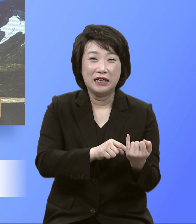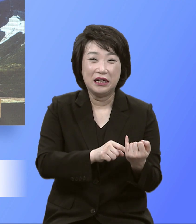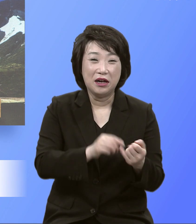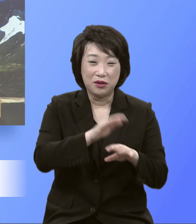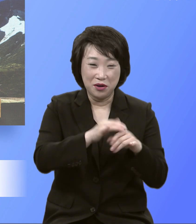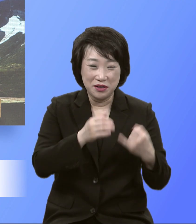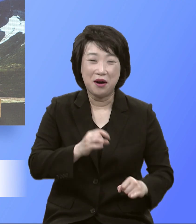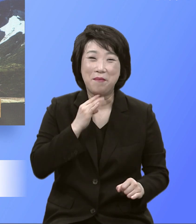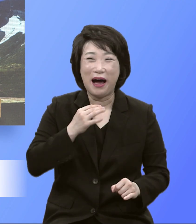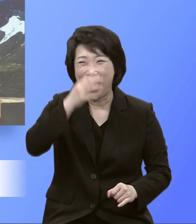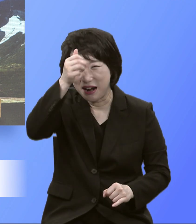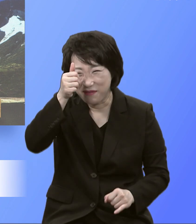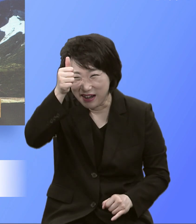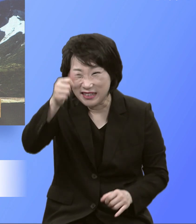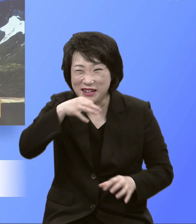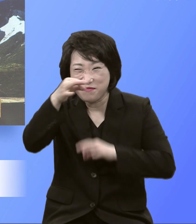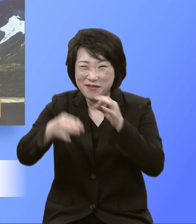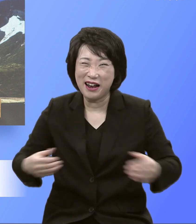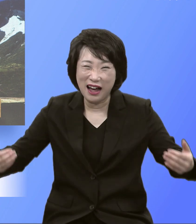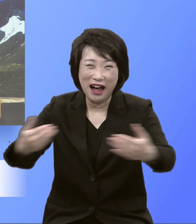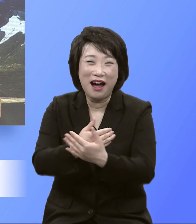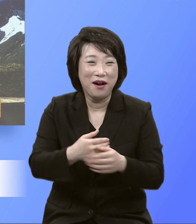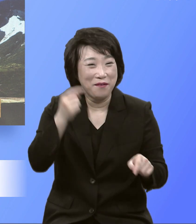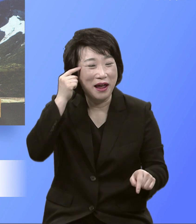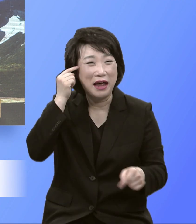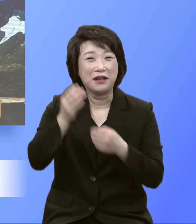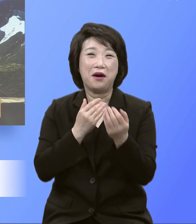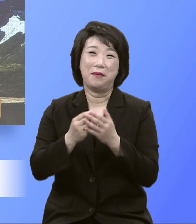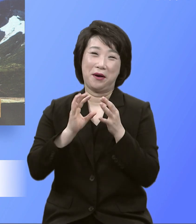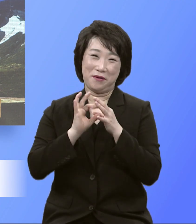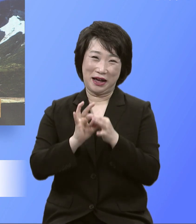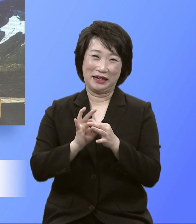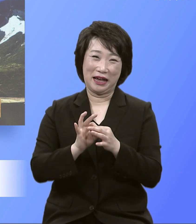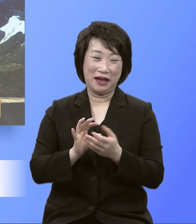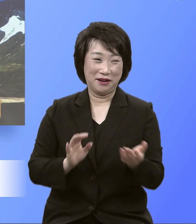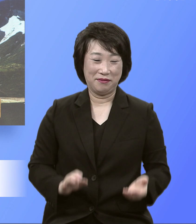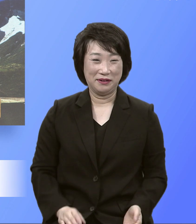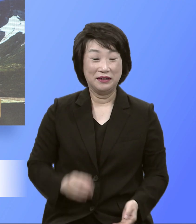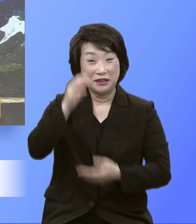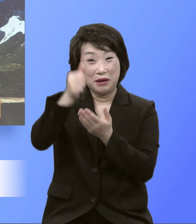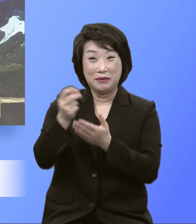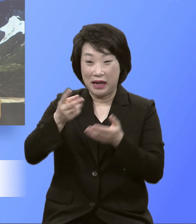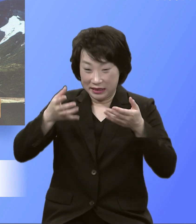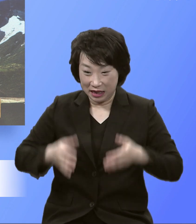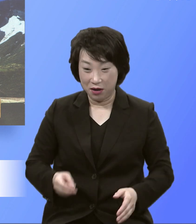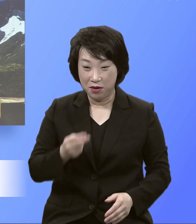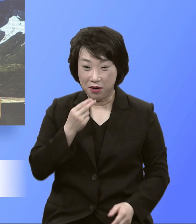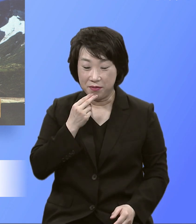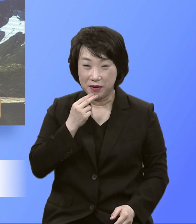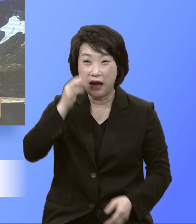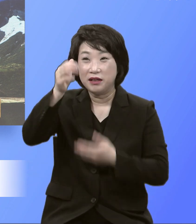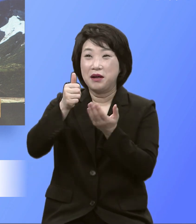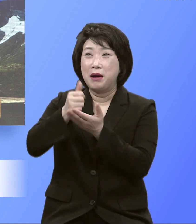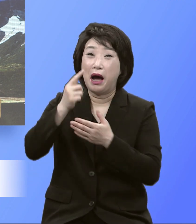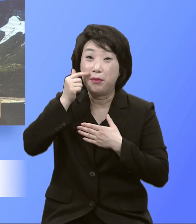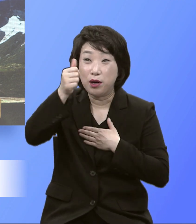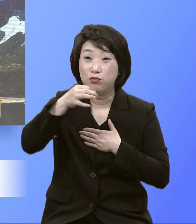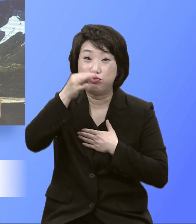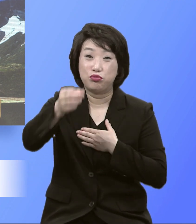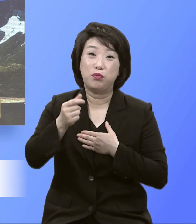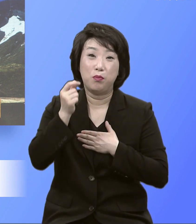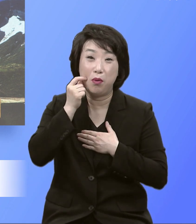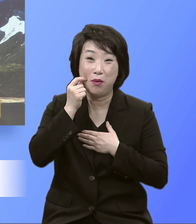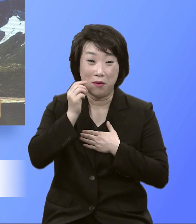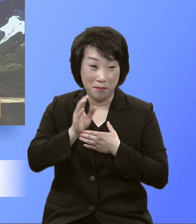쫓아올까? 이게 다 뭐냐? 경험의 관계야. 성령으로 거듭나지 않으면 하나님을 아버지라 부를 수